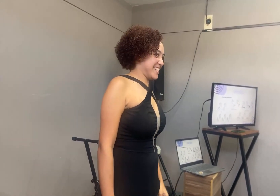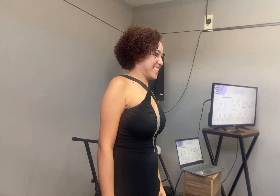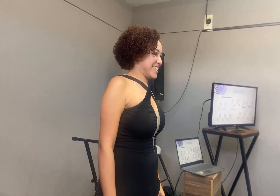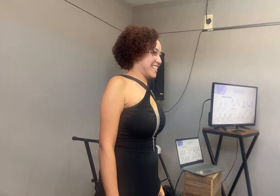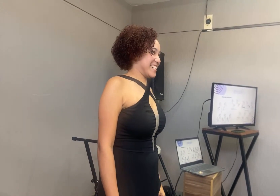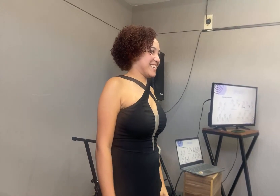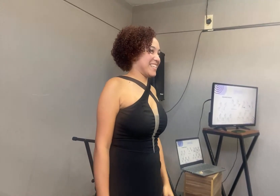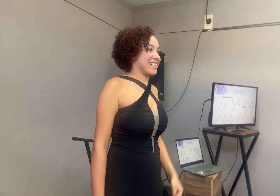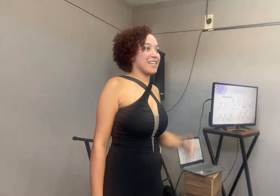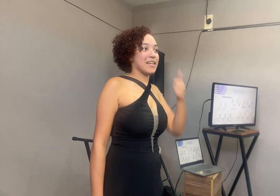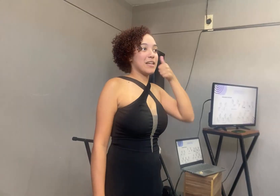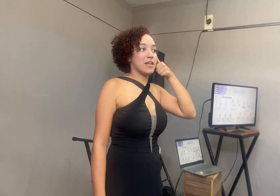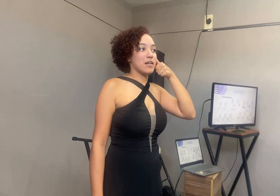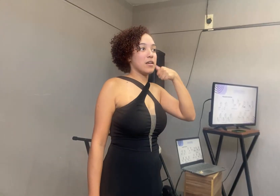Peraí. Tá vendo? Ensina tudo criança já.